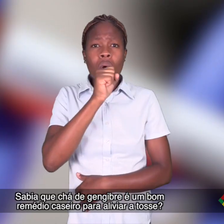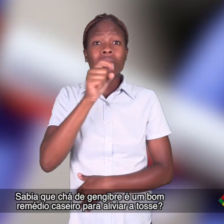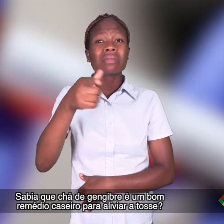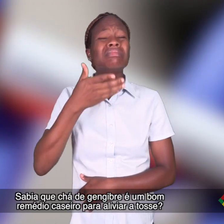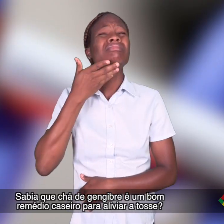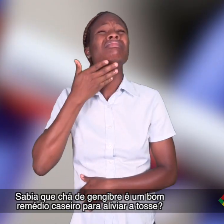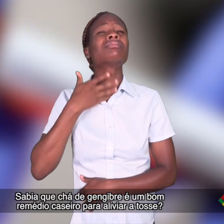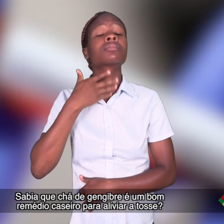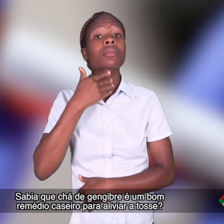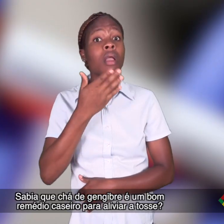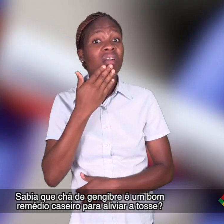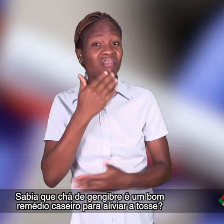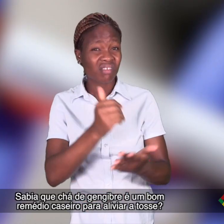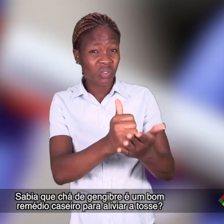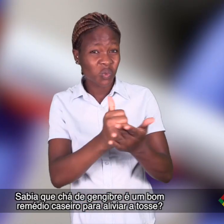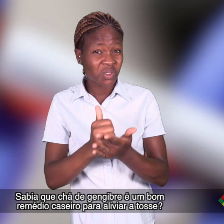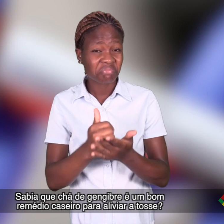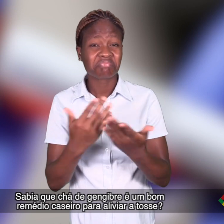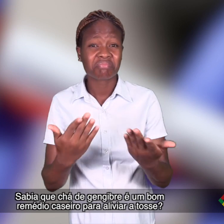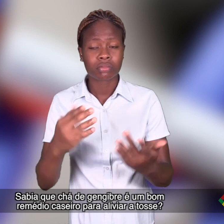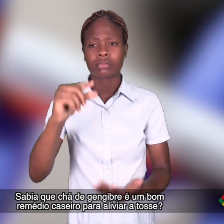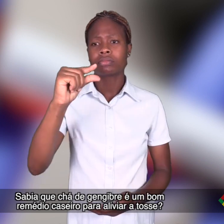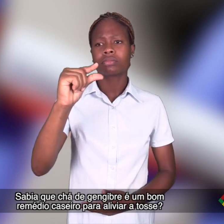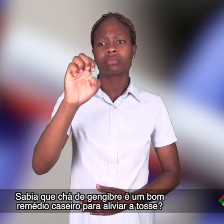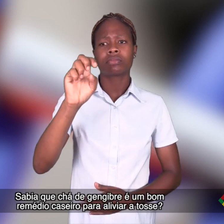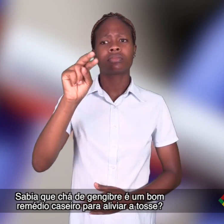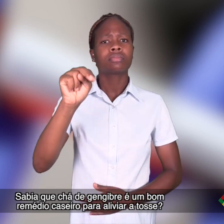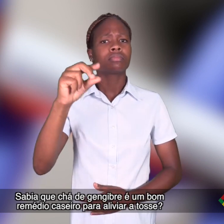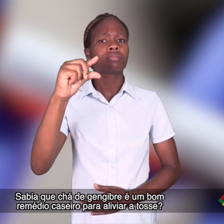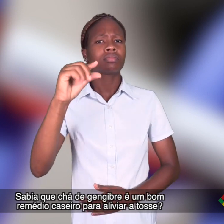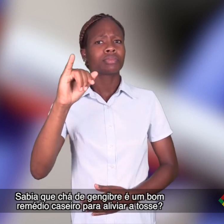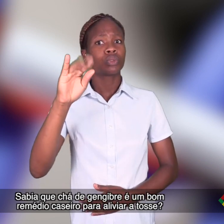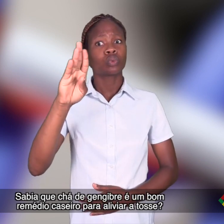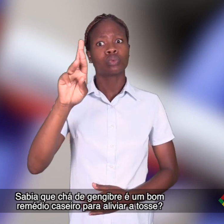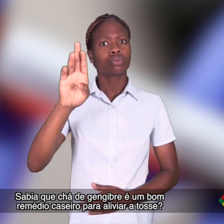Sabia que o chá de gengibre é um bom remédio caseiro para aliviar a tosse?